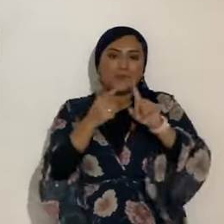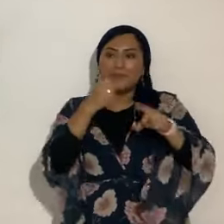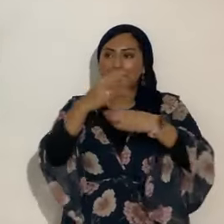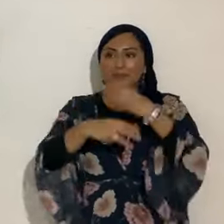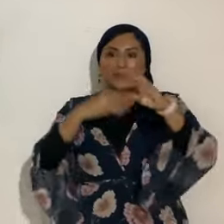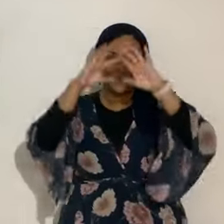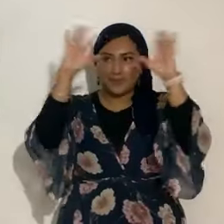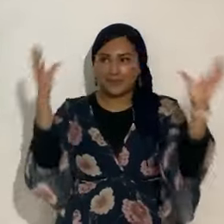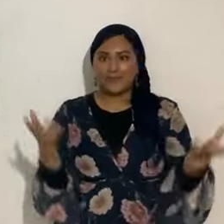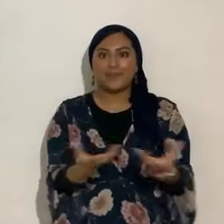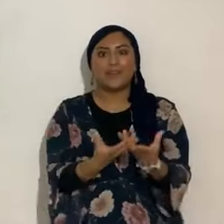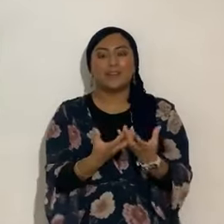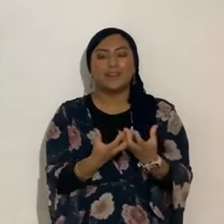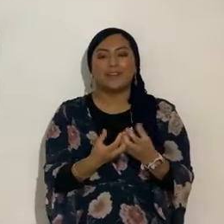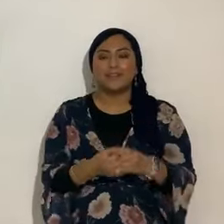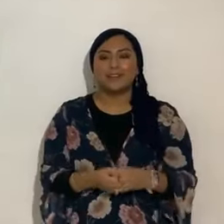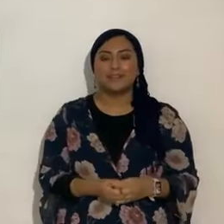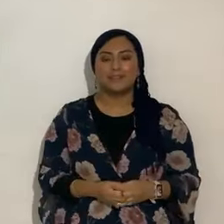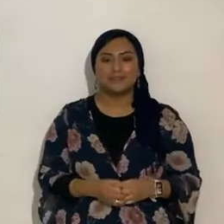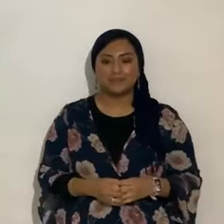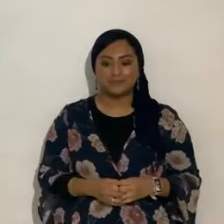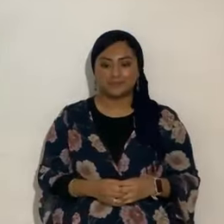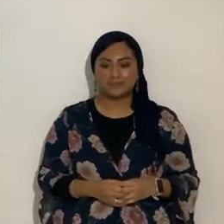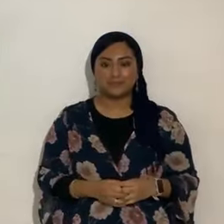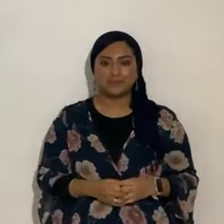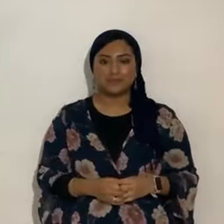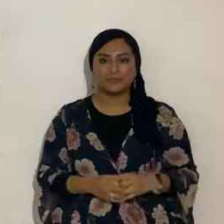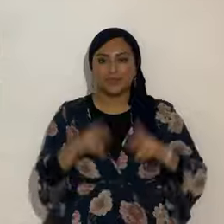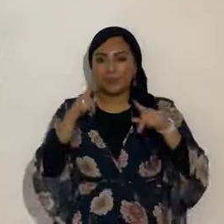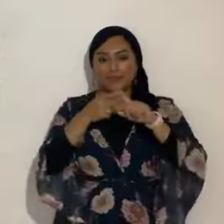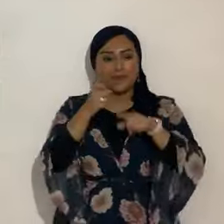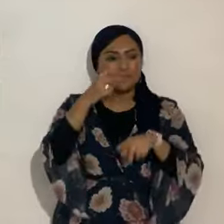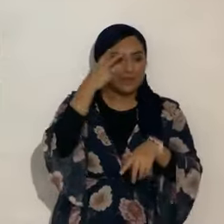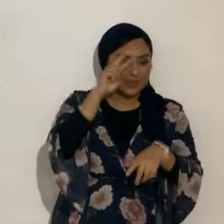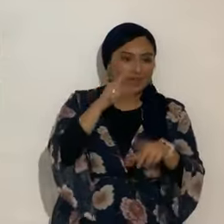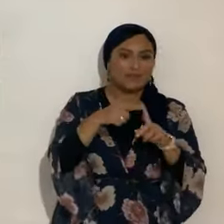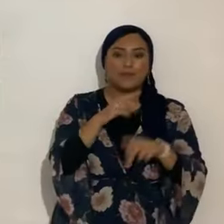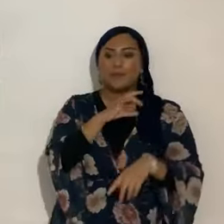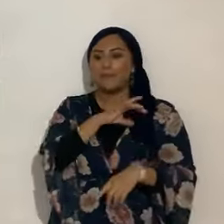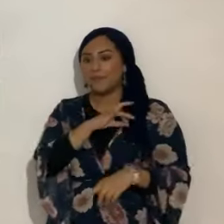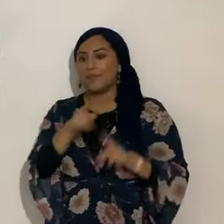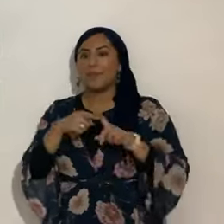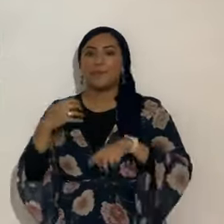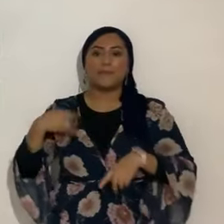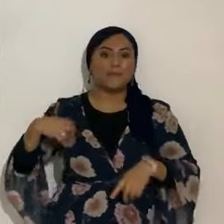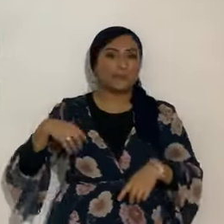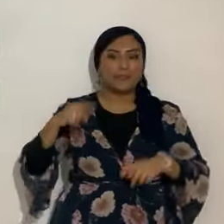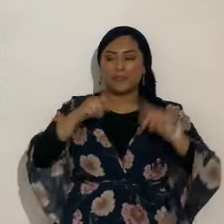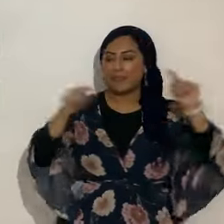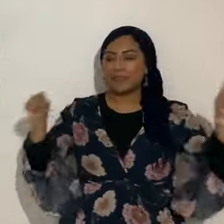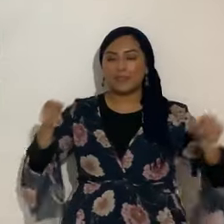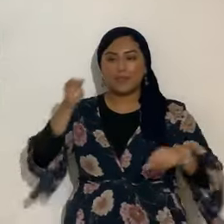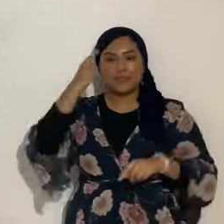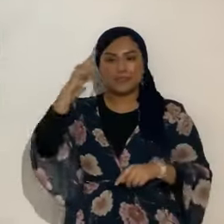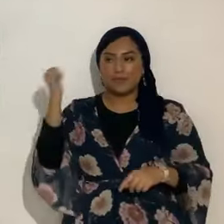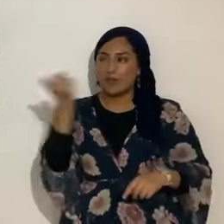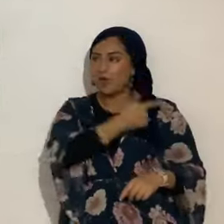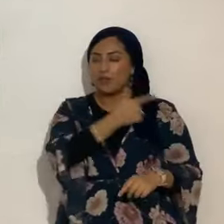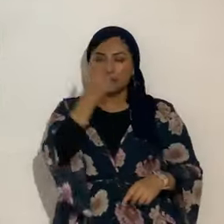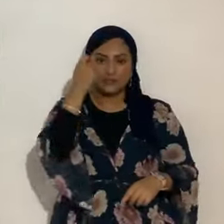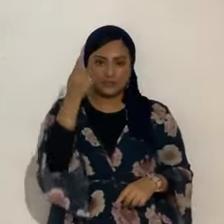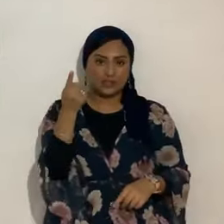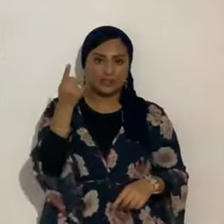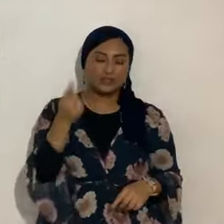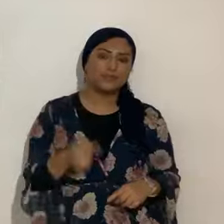un ruso, un italiano, un mexicano, un guatemalteco, un chileno, un argentino, etcétera, etcétera, etcétera, etcétera,